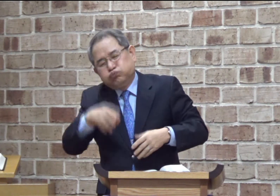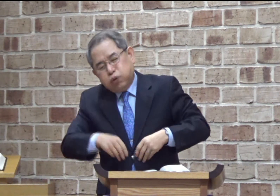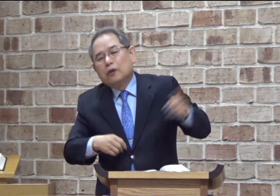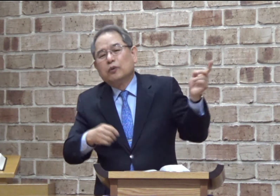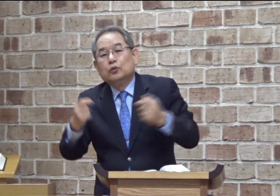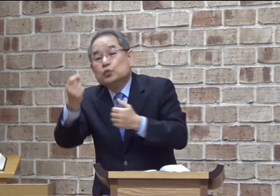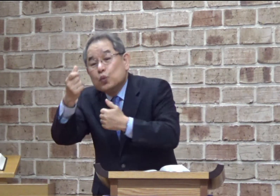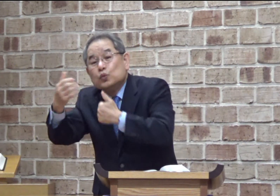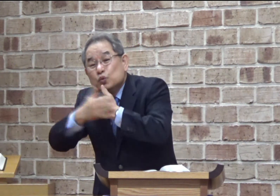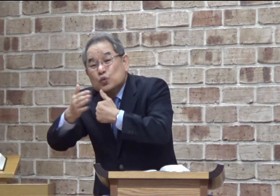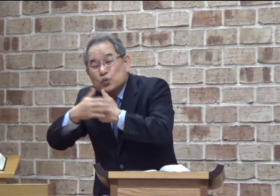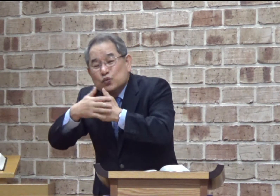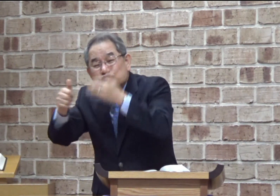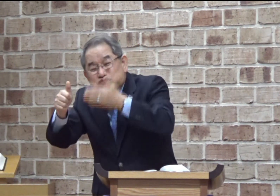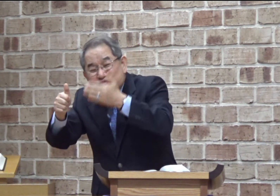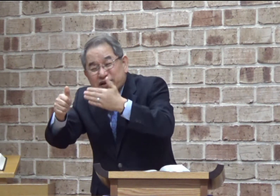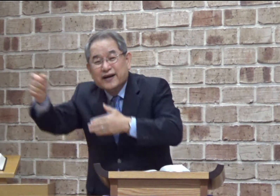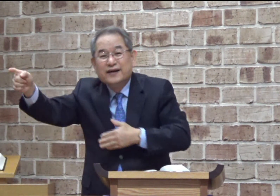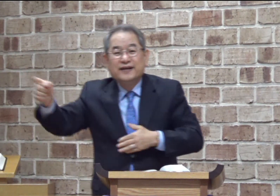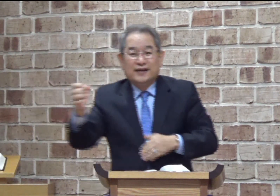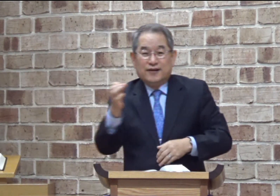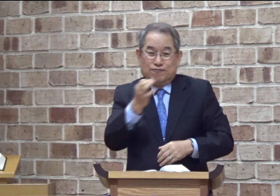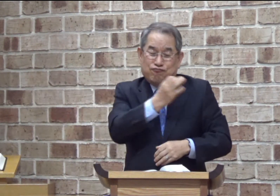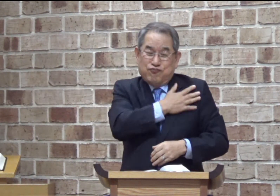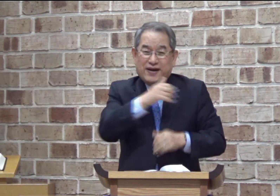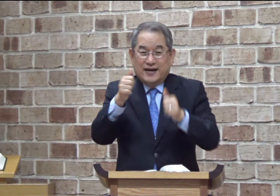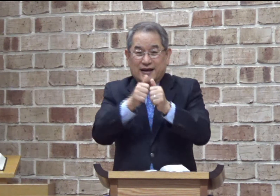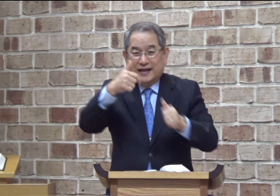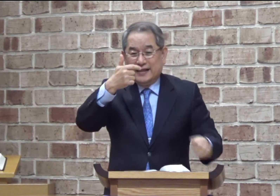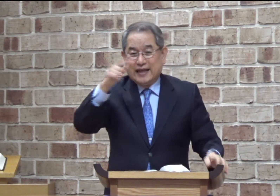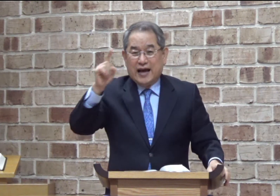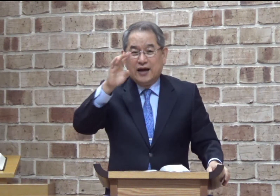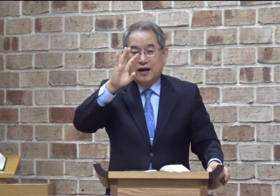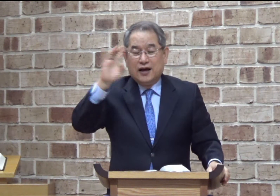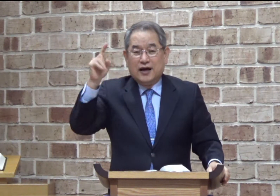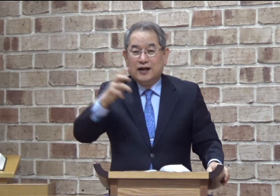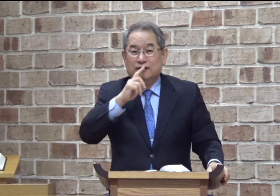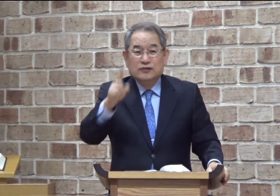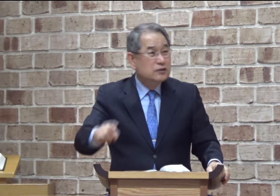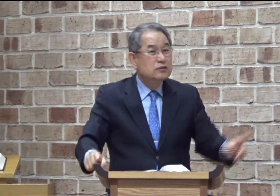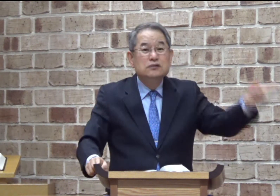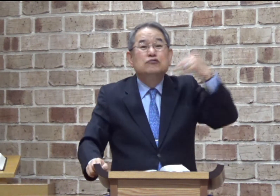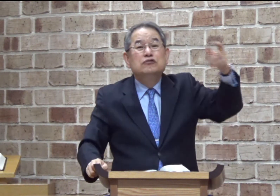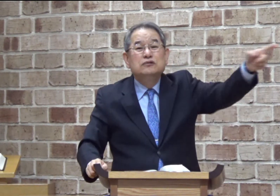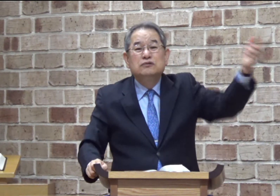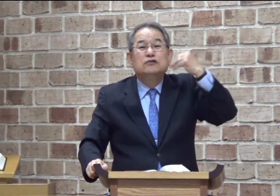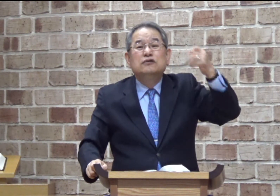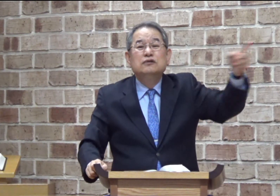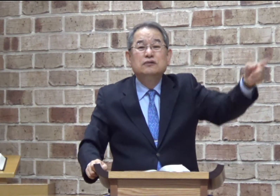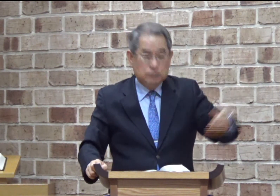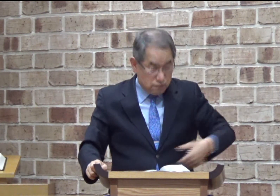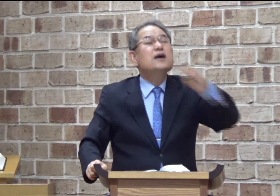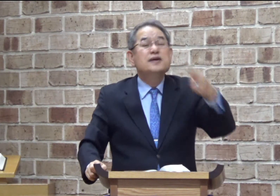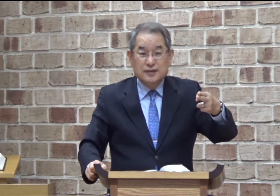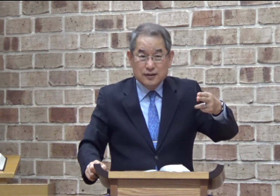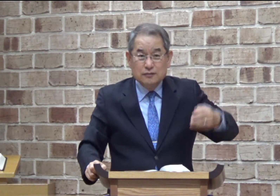전에 우리가 이렇게 도와주었으니까 우리 군사들이 배가 고프니 먹을 것을 달라고